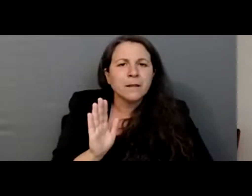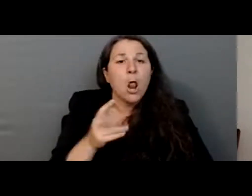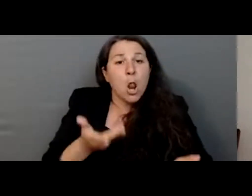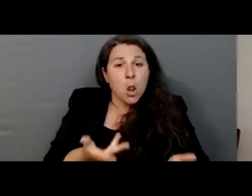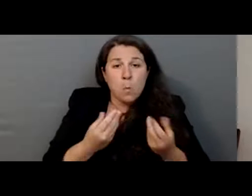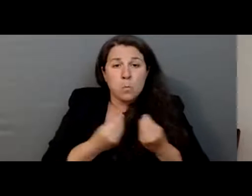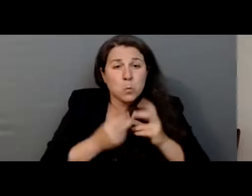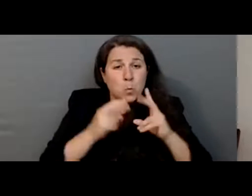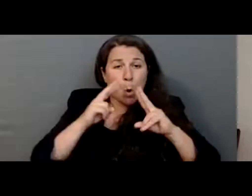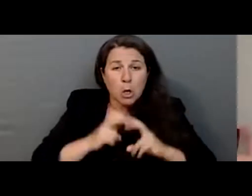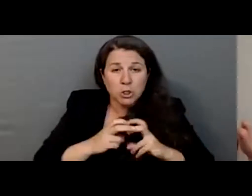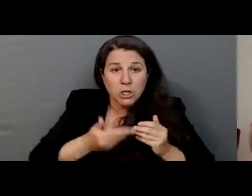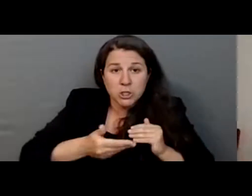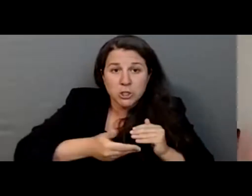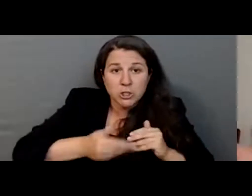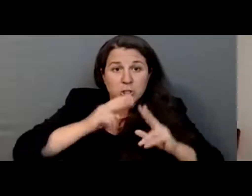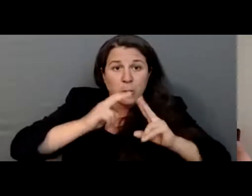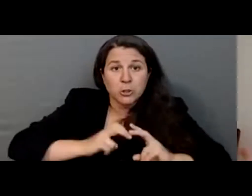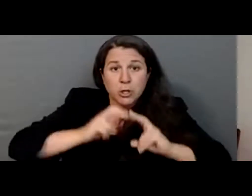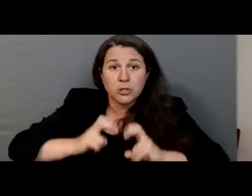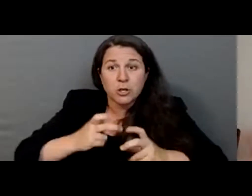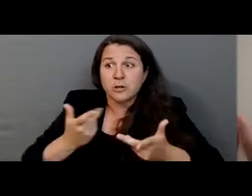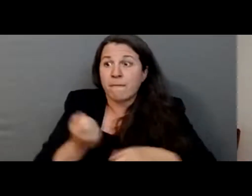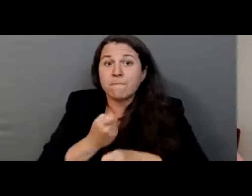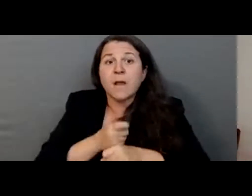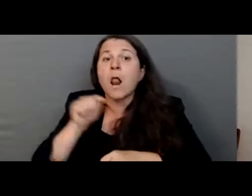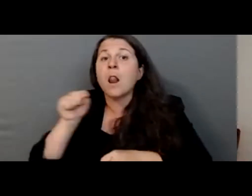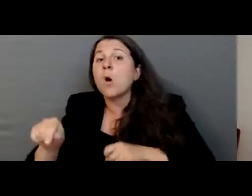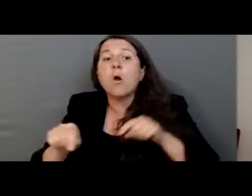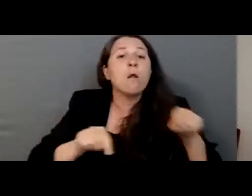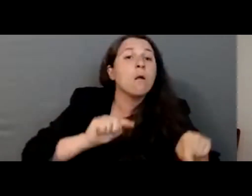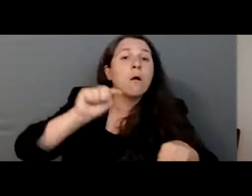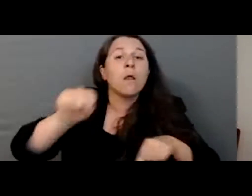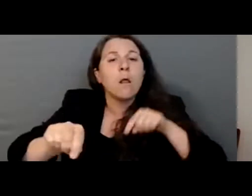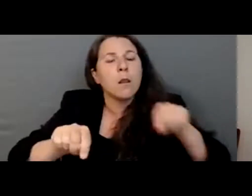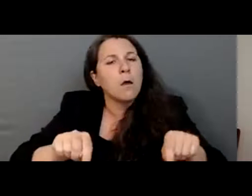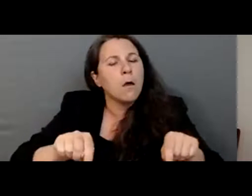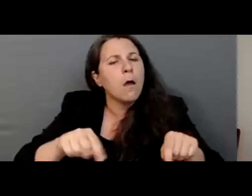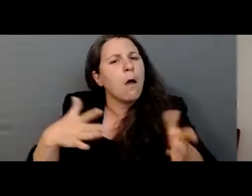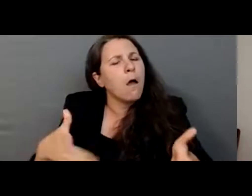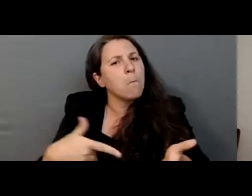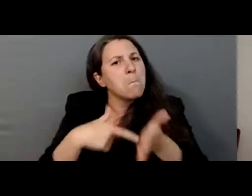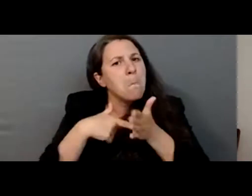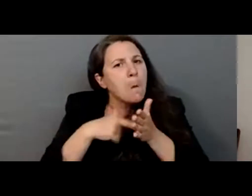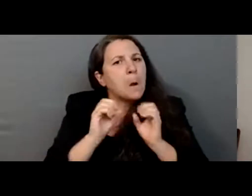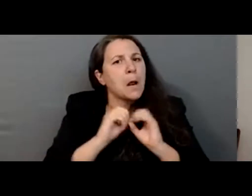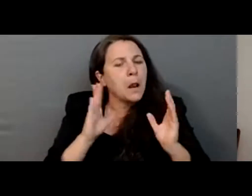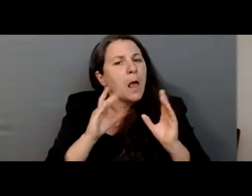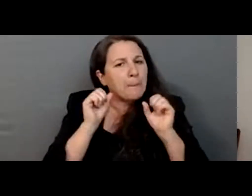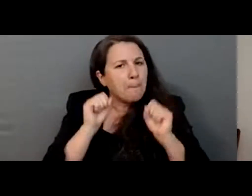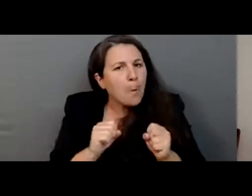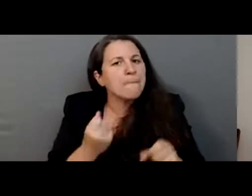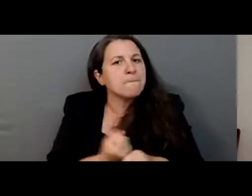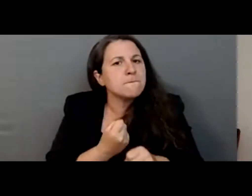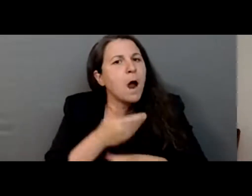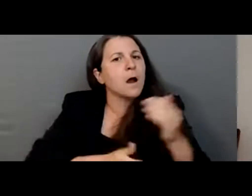aussi énormément de choses qui sont faites ici et maintenant qui montrent en fait que nous ne faisons pas affaire à une utopie du tout. C'est quelque